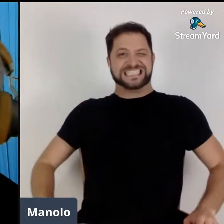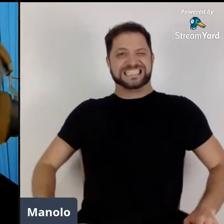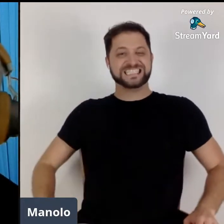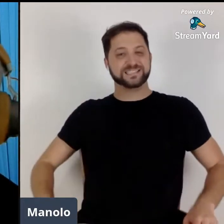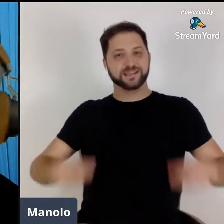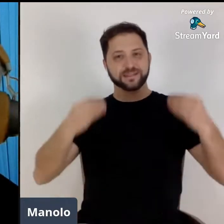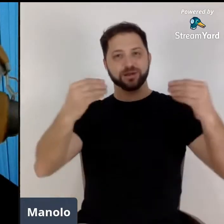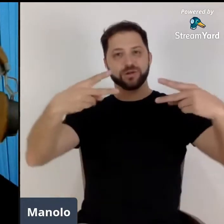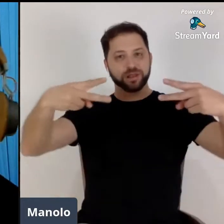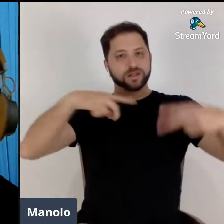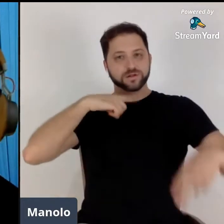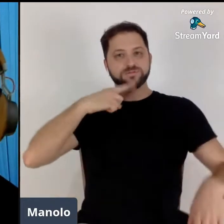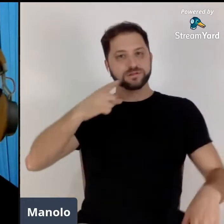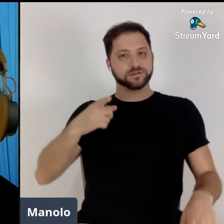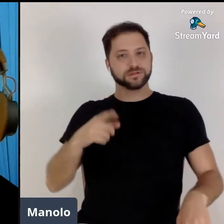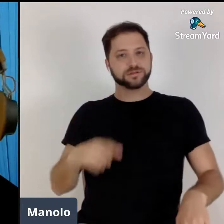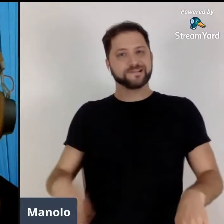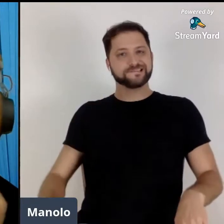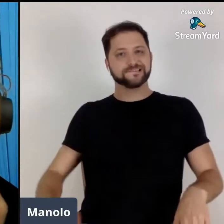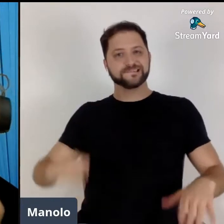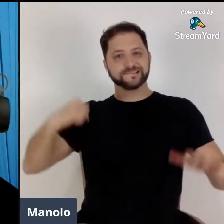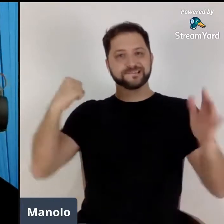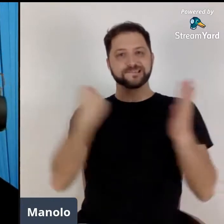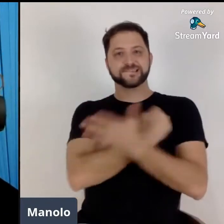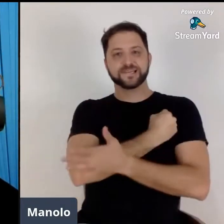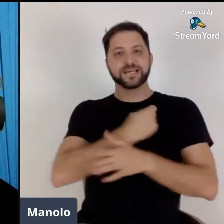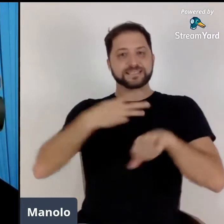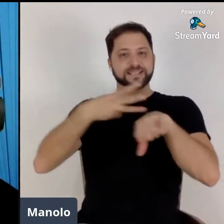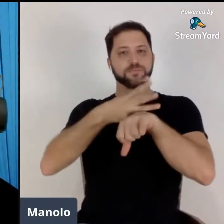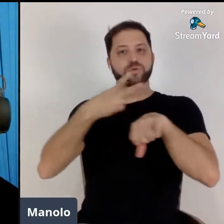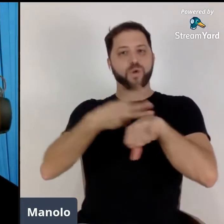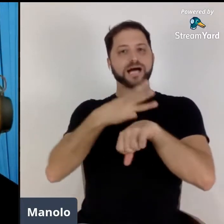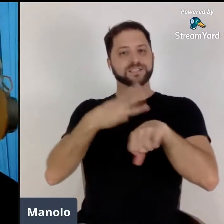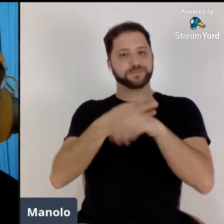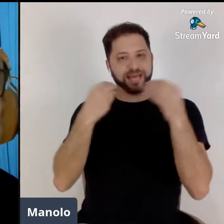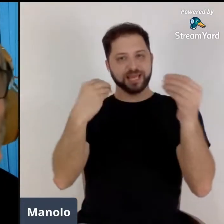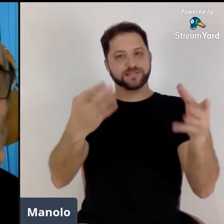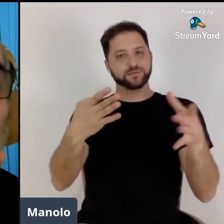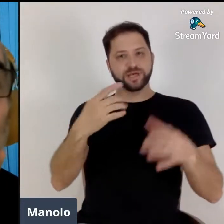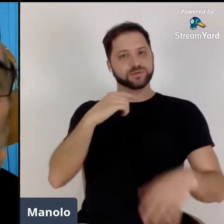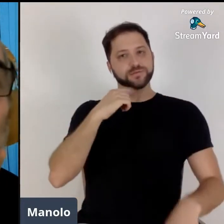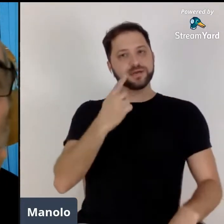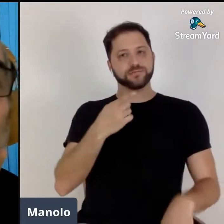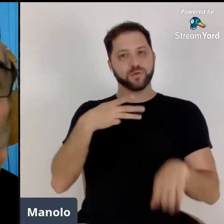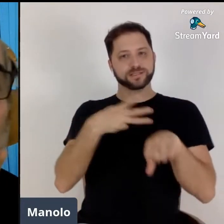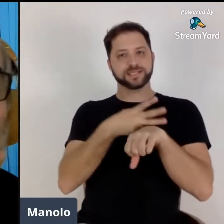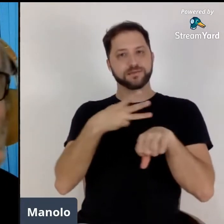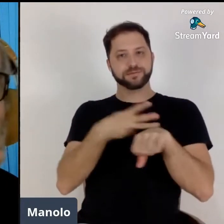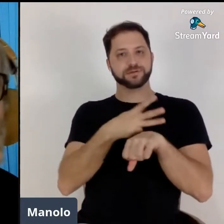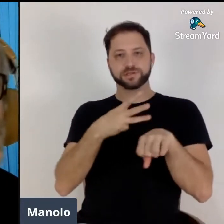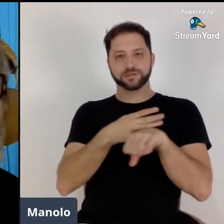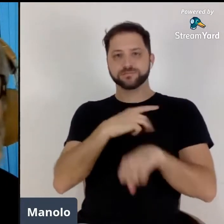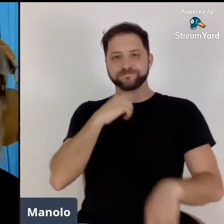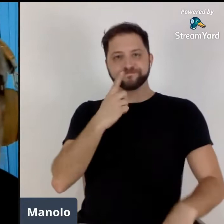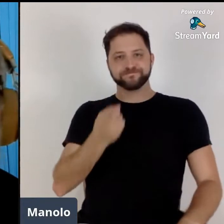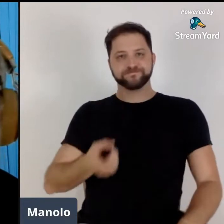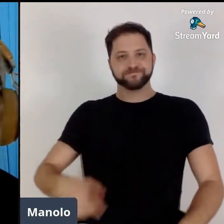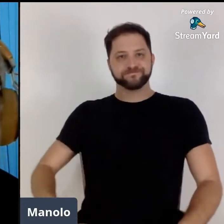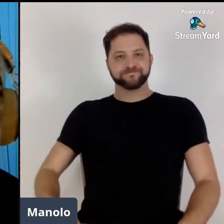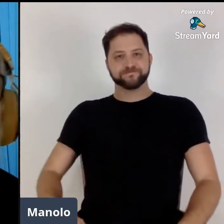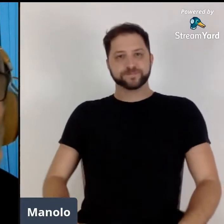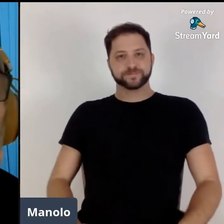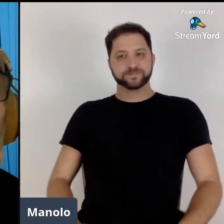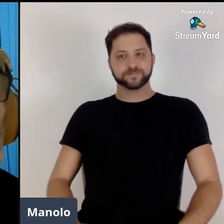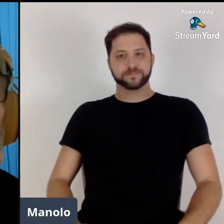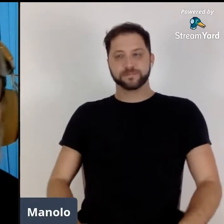link que eu dei. Sua imagem congelou, Bruno. Você deu para o WhatsApp para ele e não deu também? Deixa eu ver aqui.